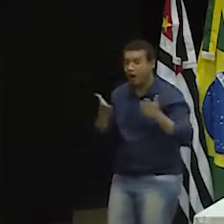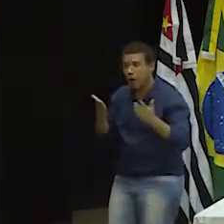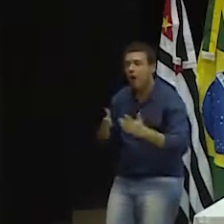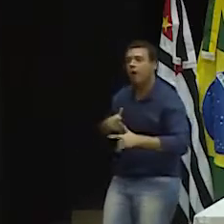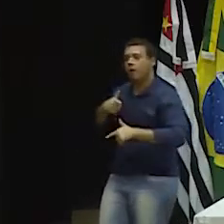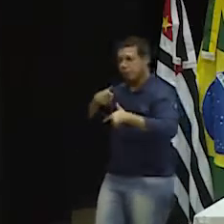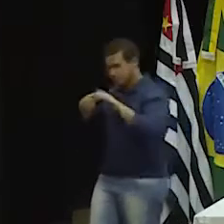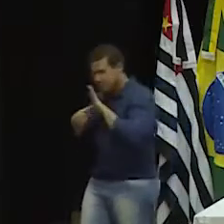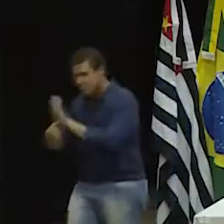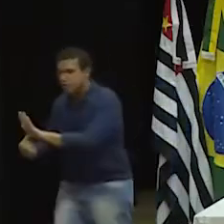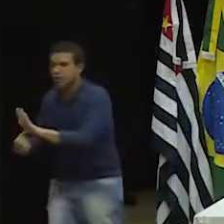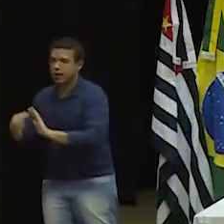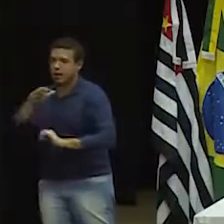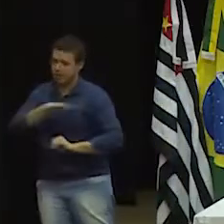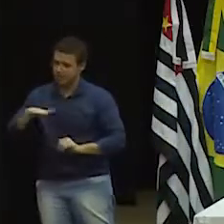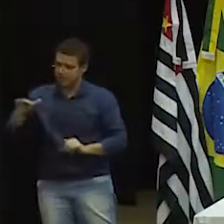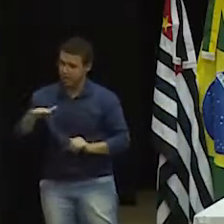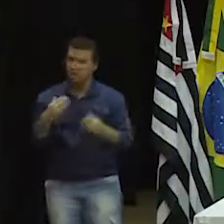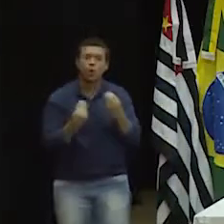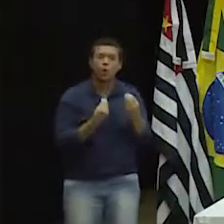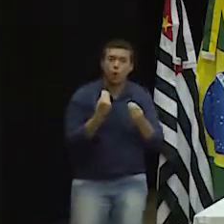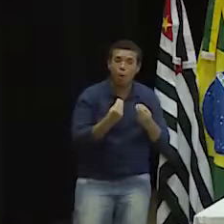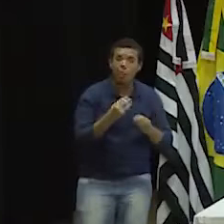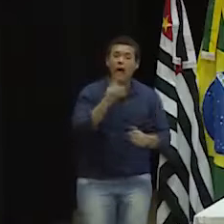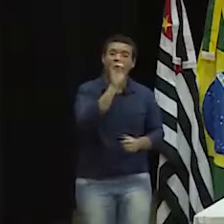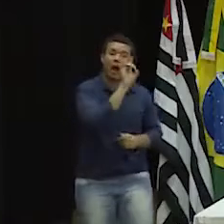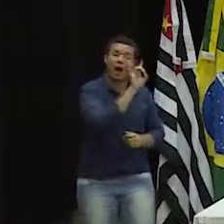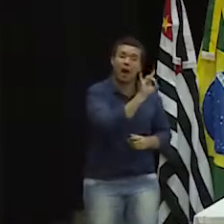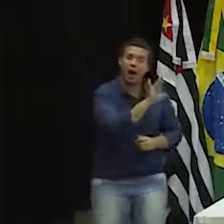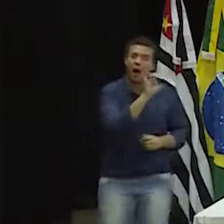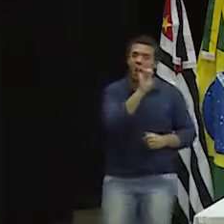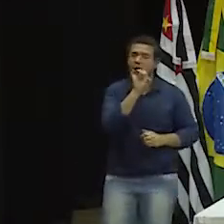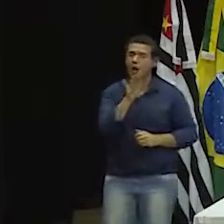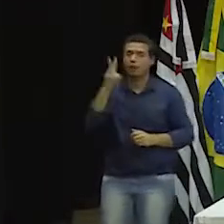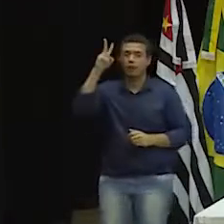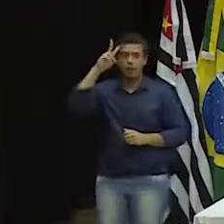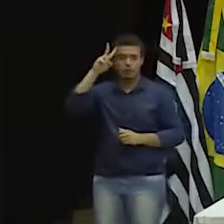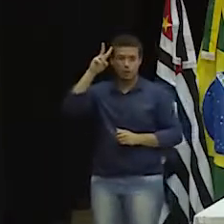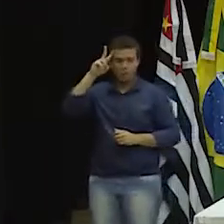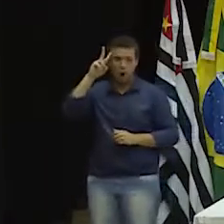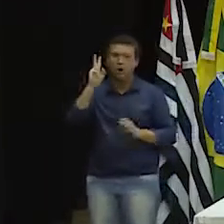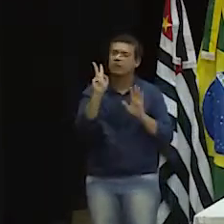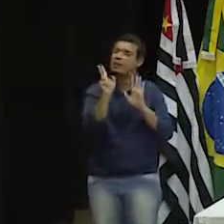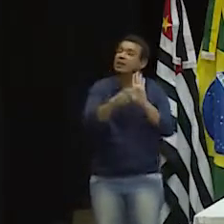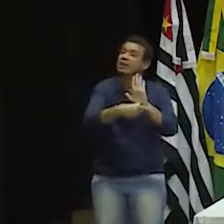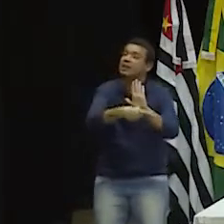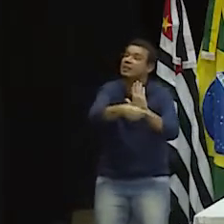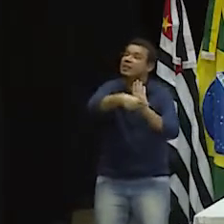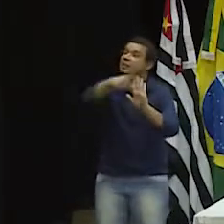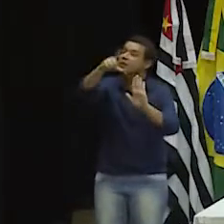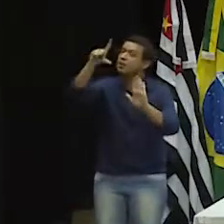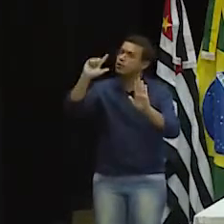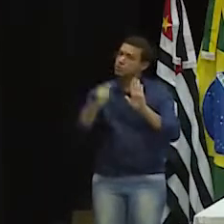também, e, posteriormente, a ideia era mostrar as histórias, cada uma das histórias, para as